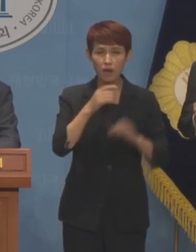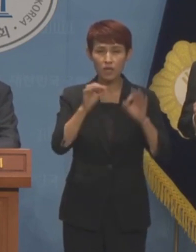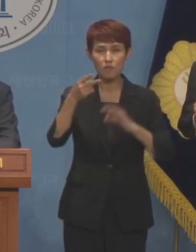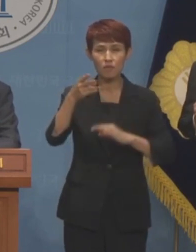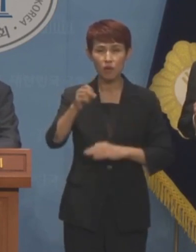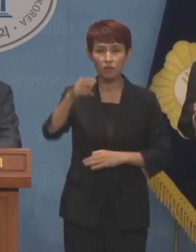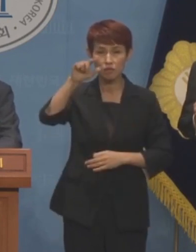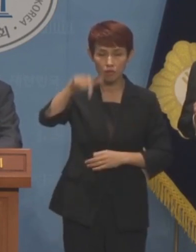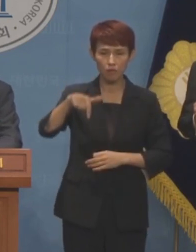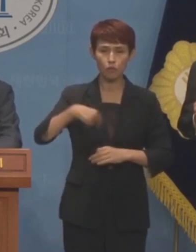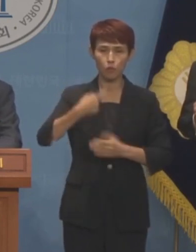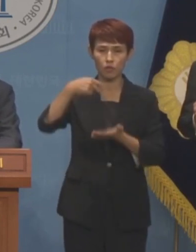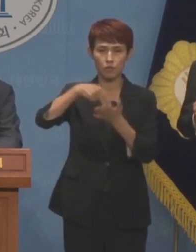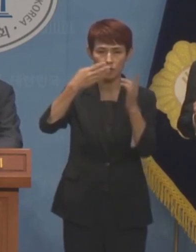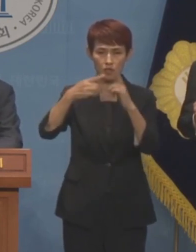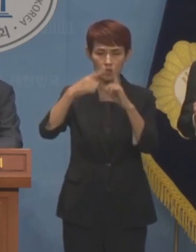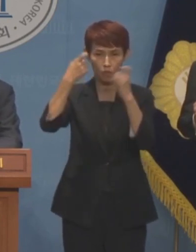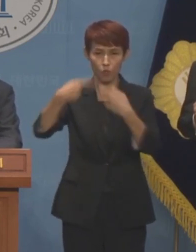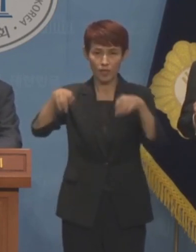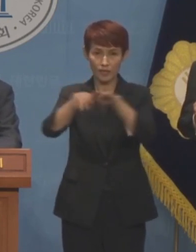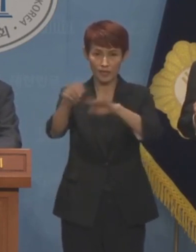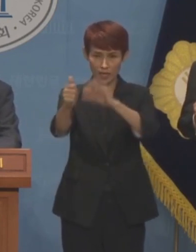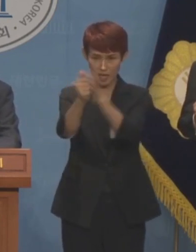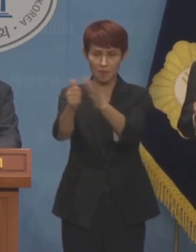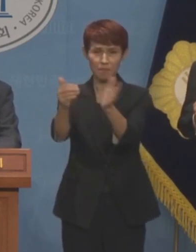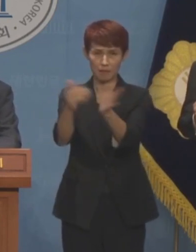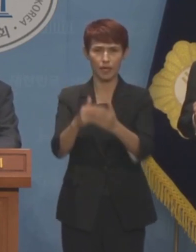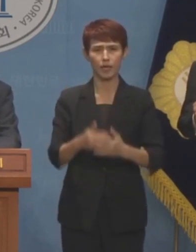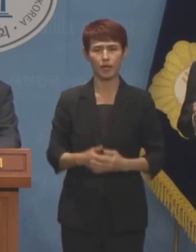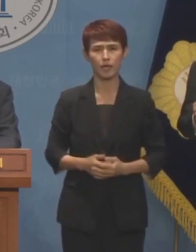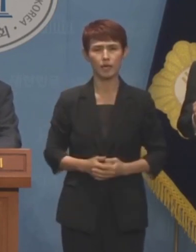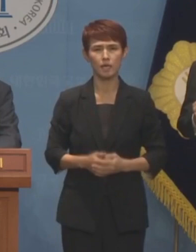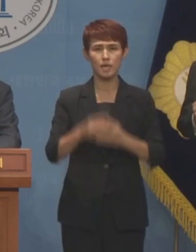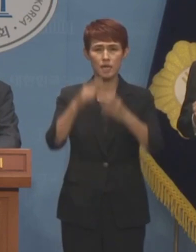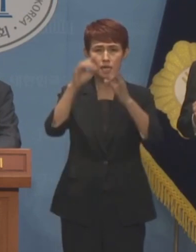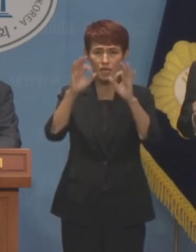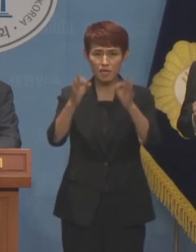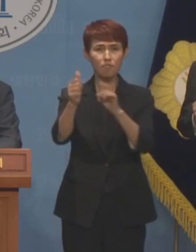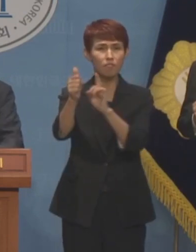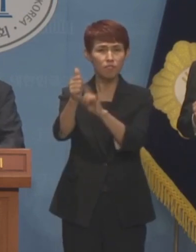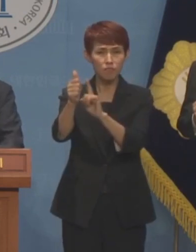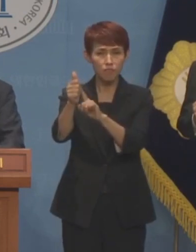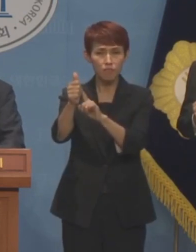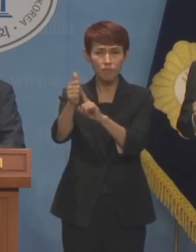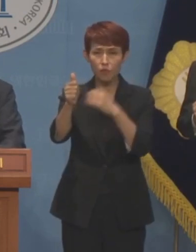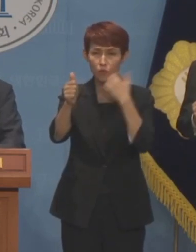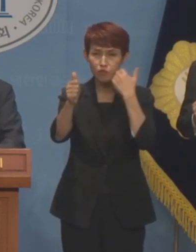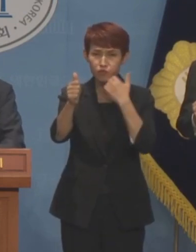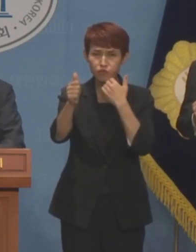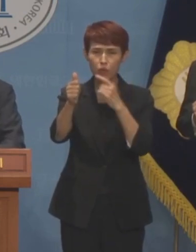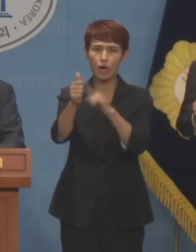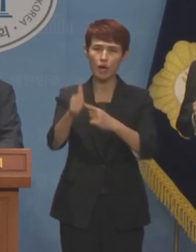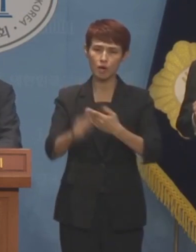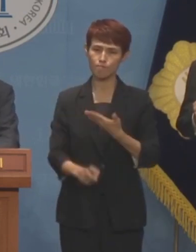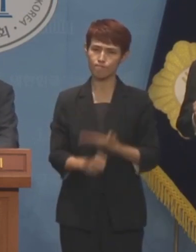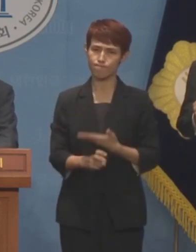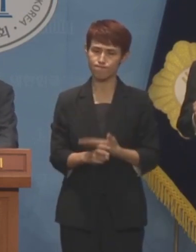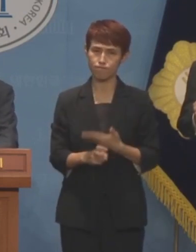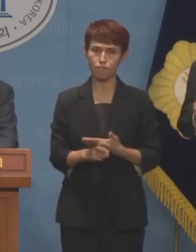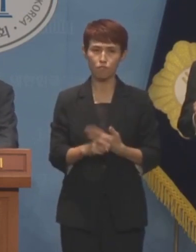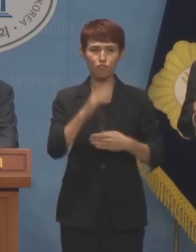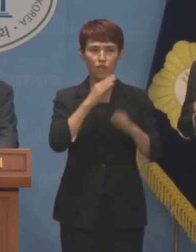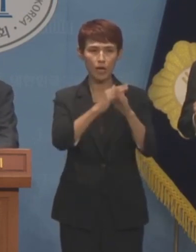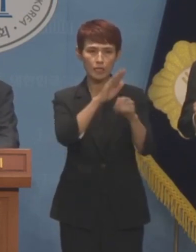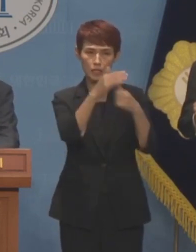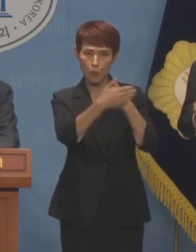대한민국의 독립기념관장으로 임명했습니다. 더욱이 김영석 독립기념관장이 부정한 방법으로